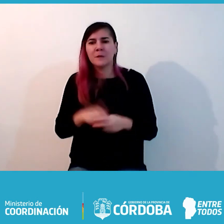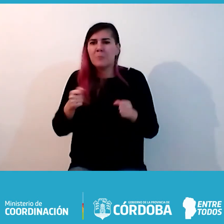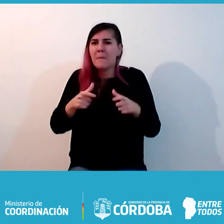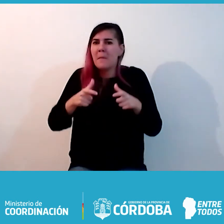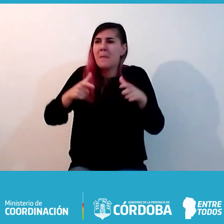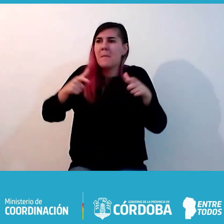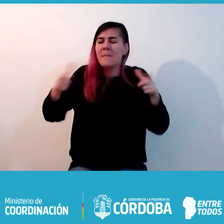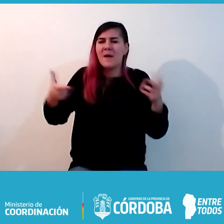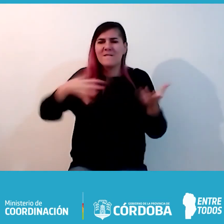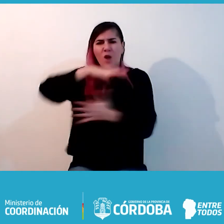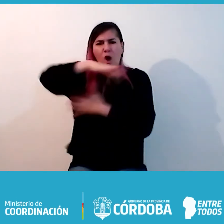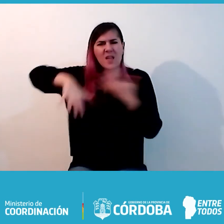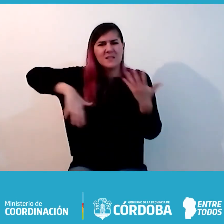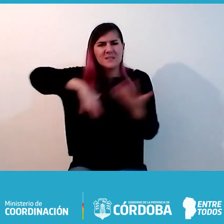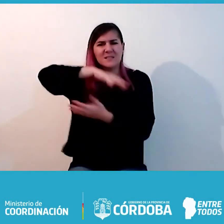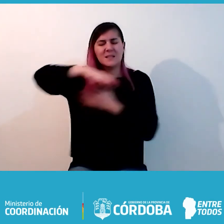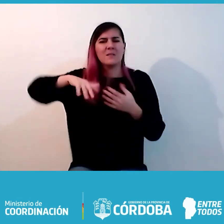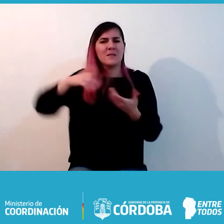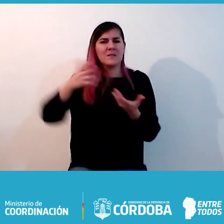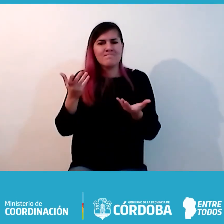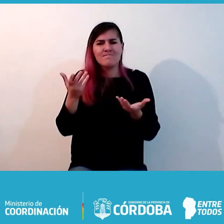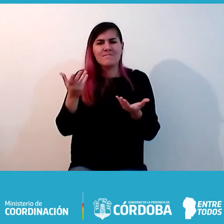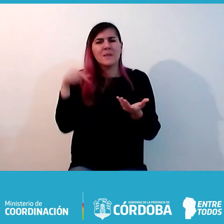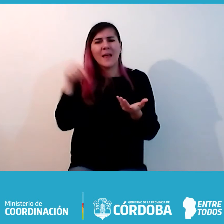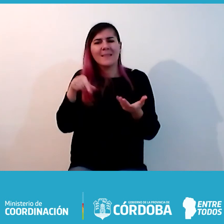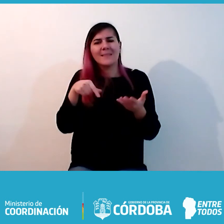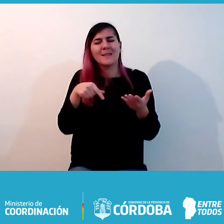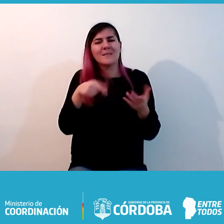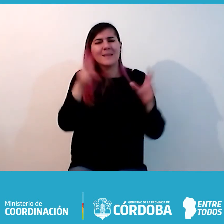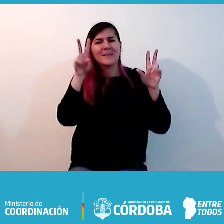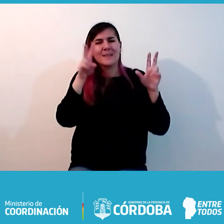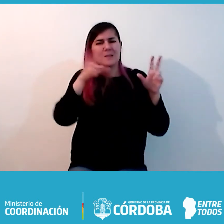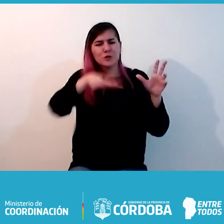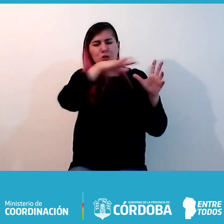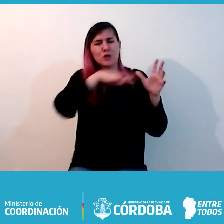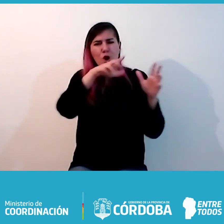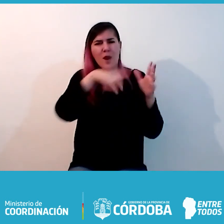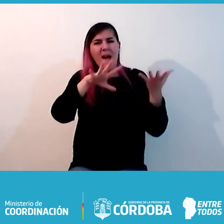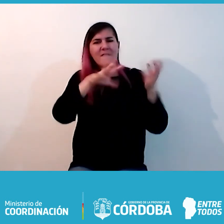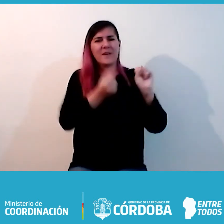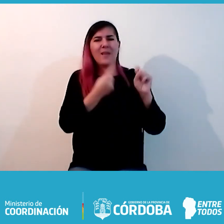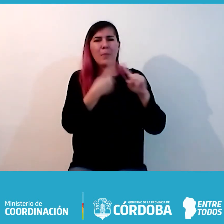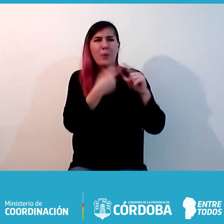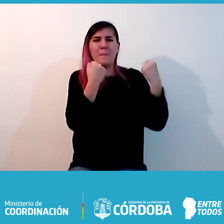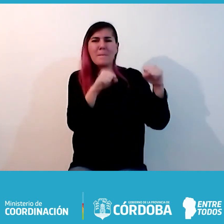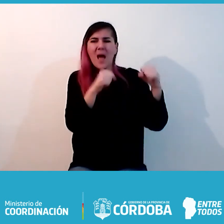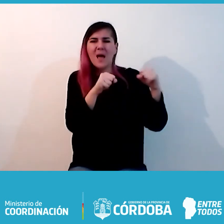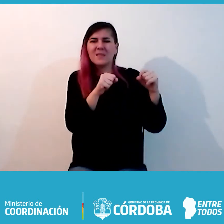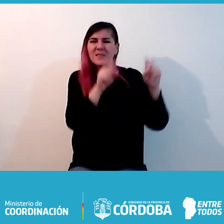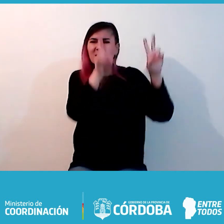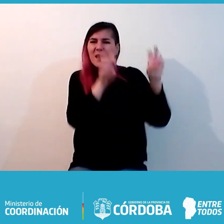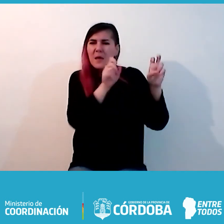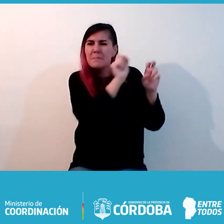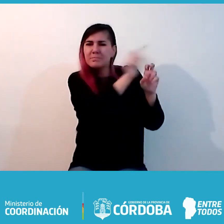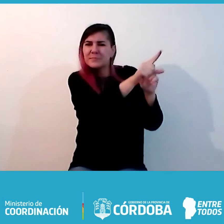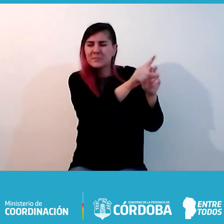la violencia y la fragmentación de territorio en guetos aislados. Este corredor se ha visto seriamente afectado por las tácticas mencionadas, tácticas de dependencia